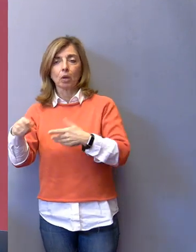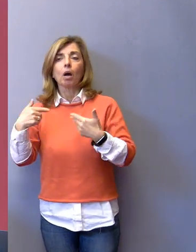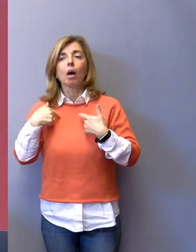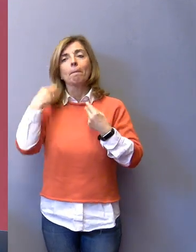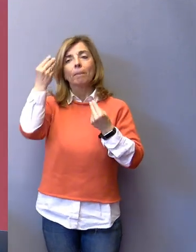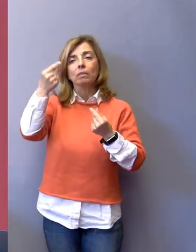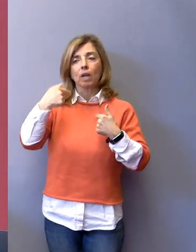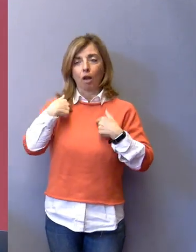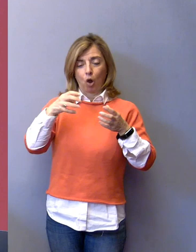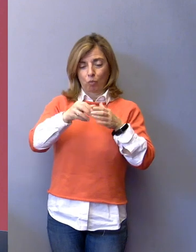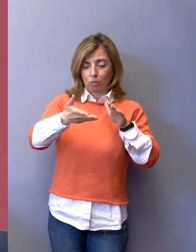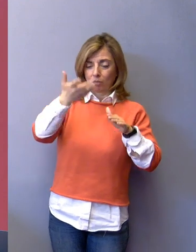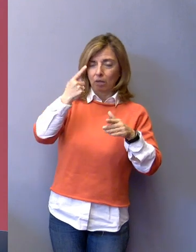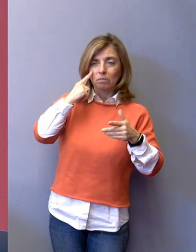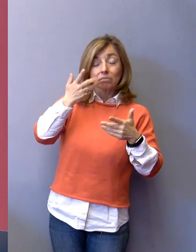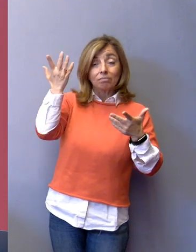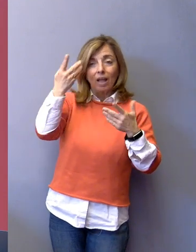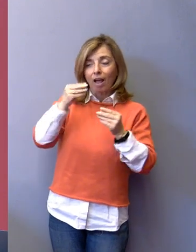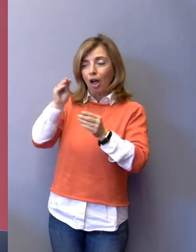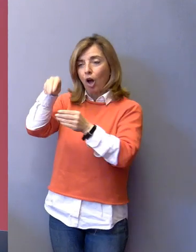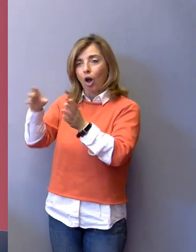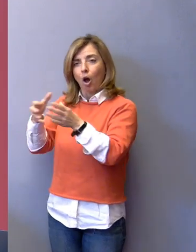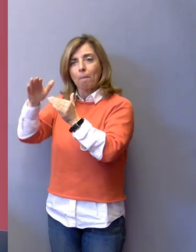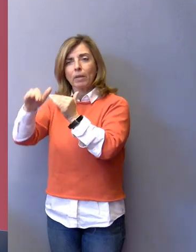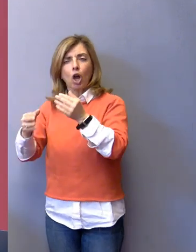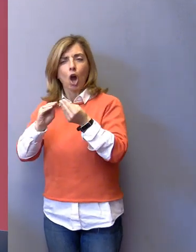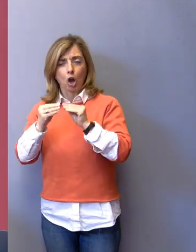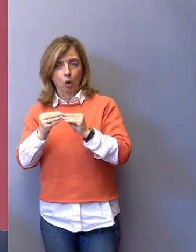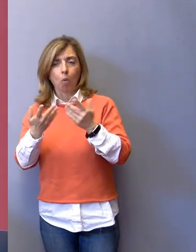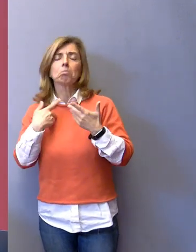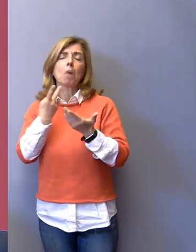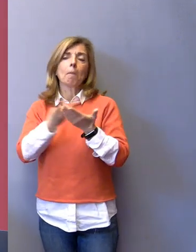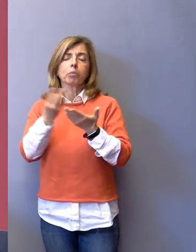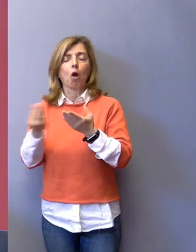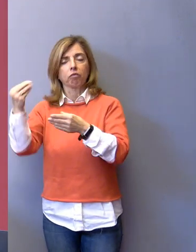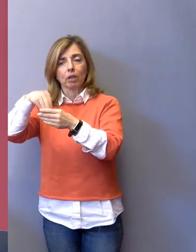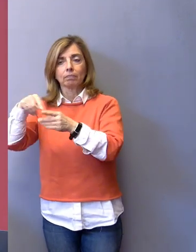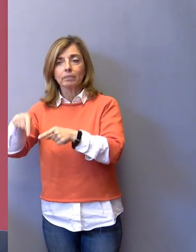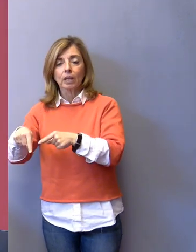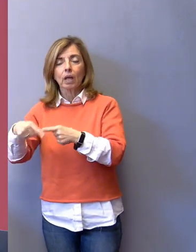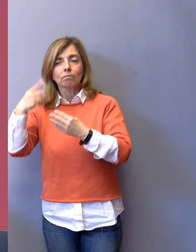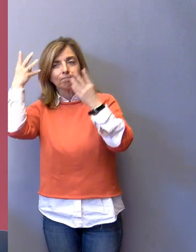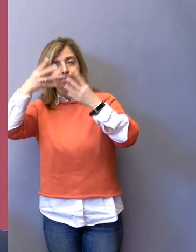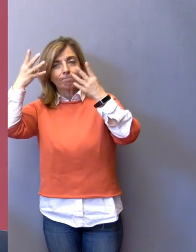lo faccio anche in politica lo faccio anche in politica Però io giuro pur con molta fantasia pur